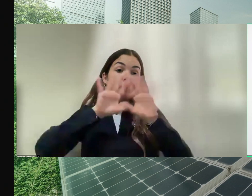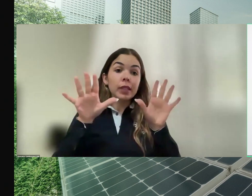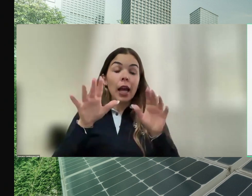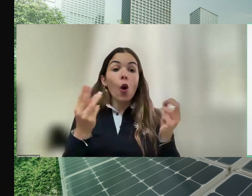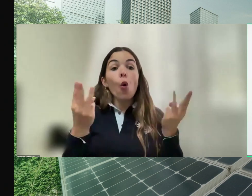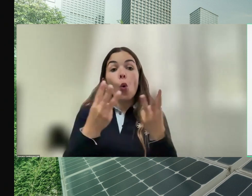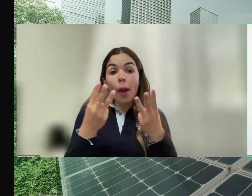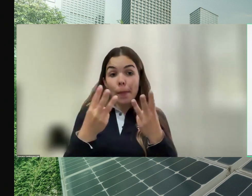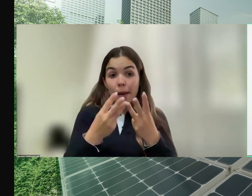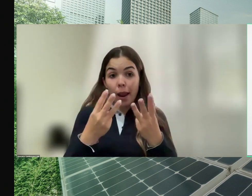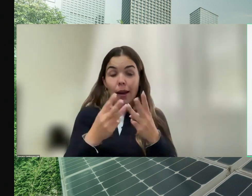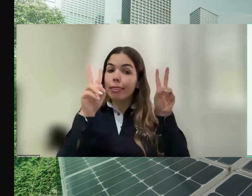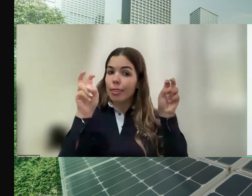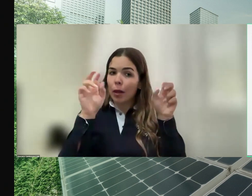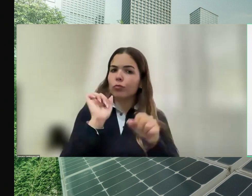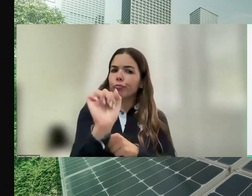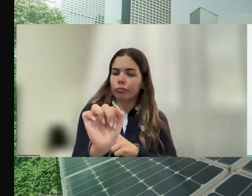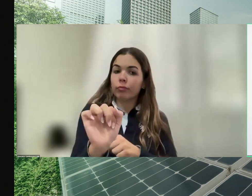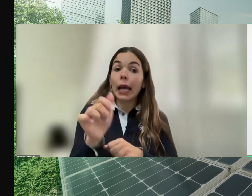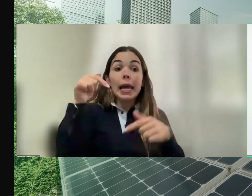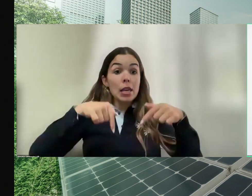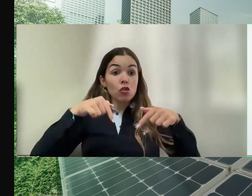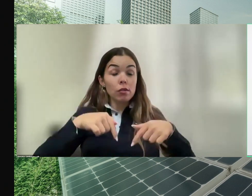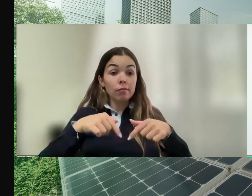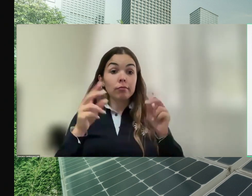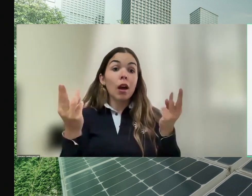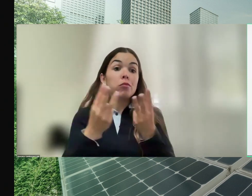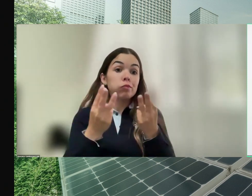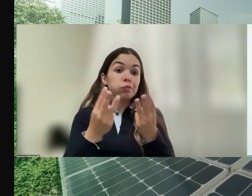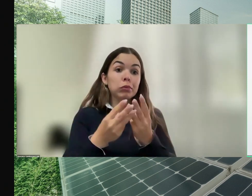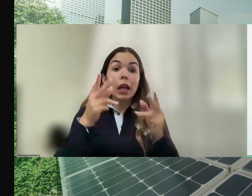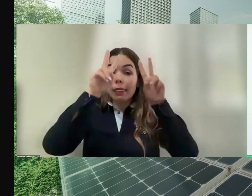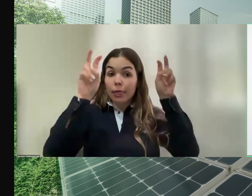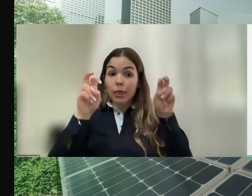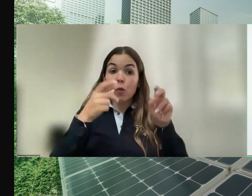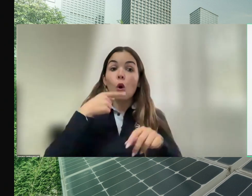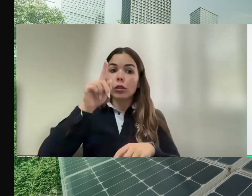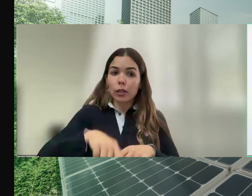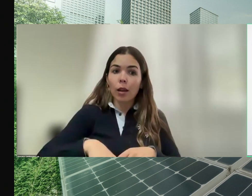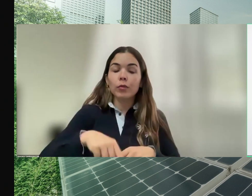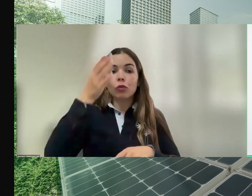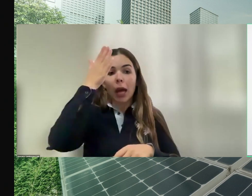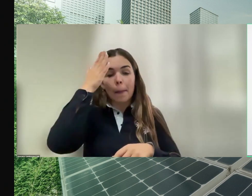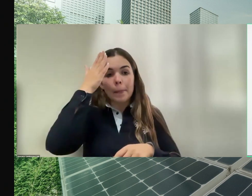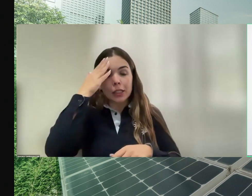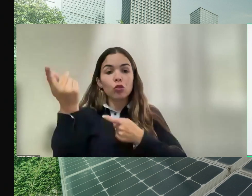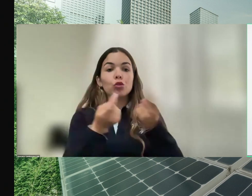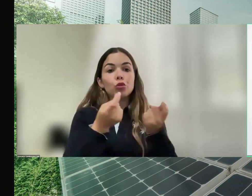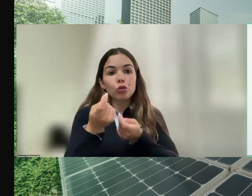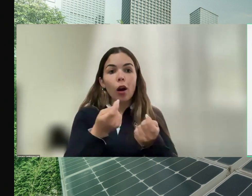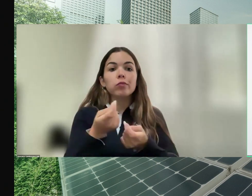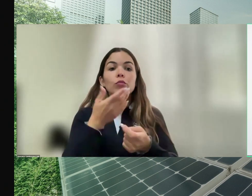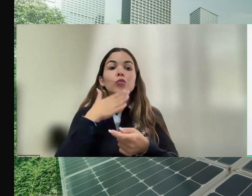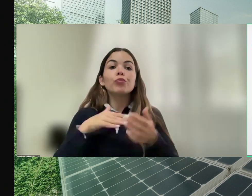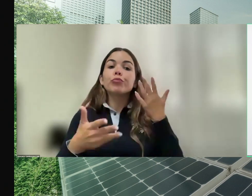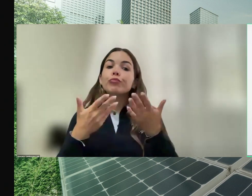webinars temáticos. Este webinar, novamente, Sustentabilidade em Ação, capacitação e gestão sustentável na administração